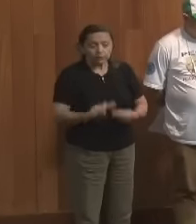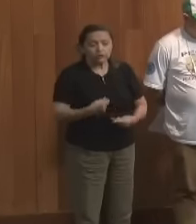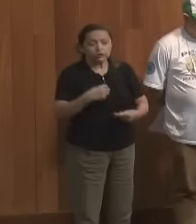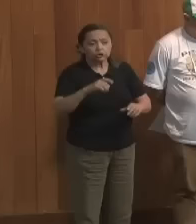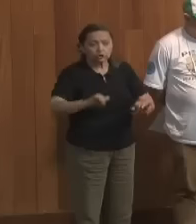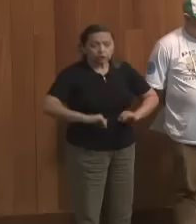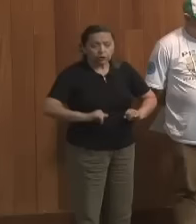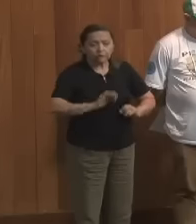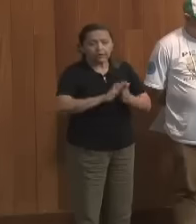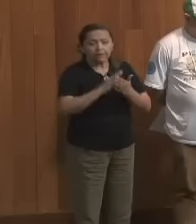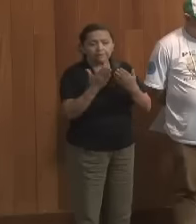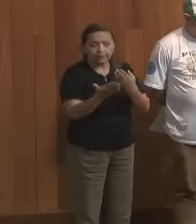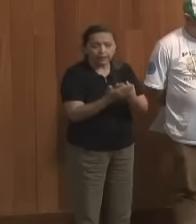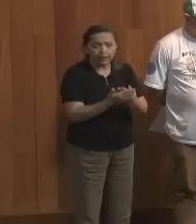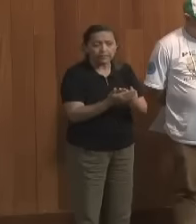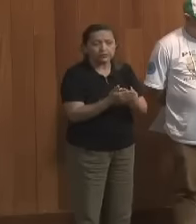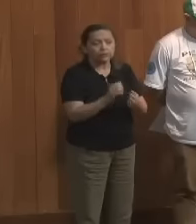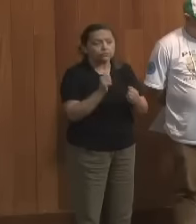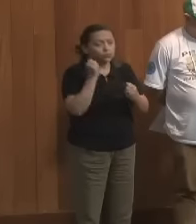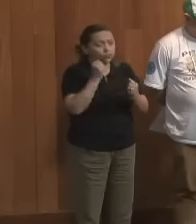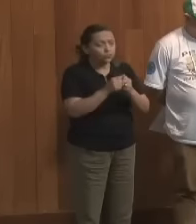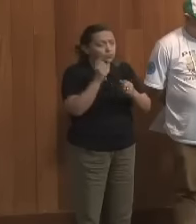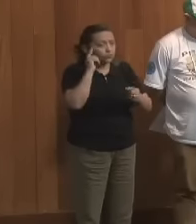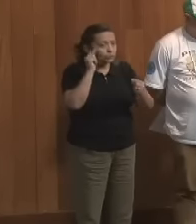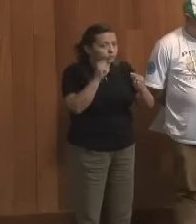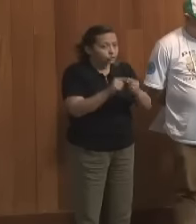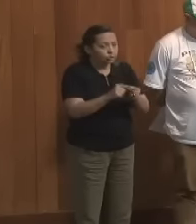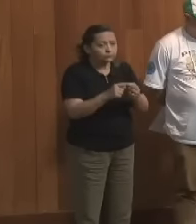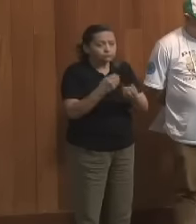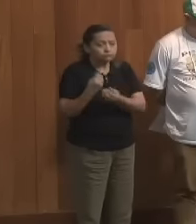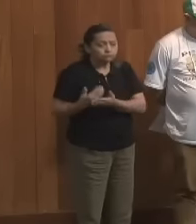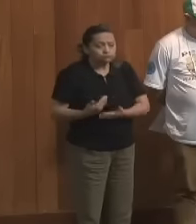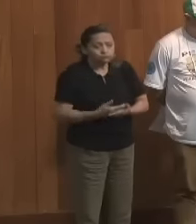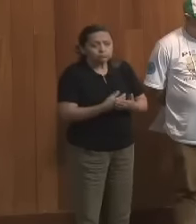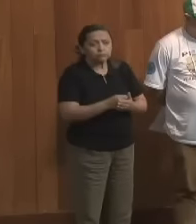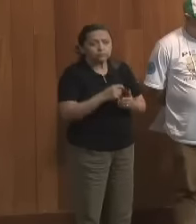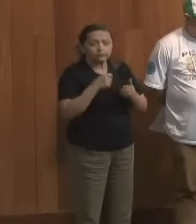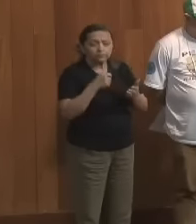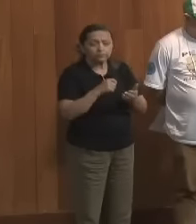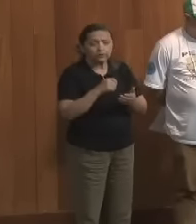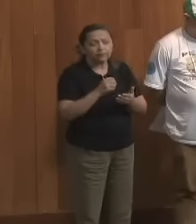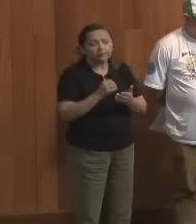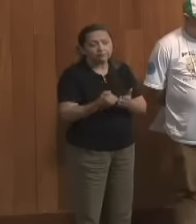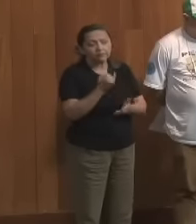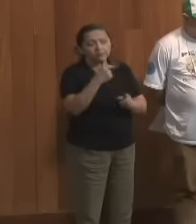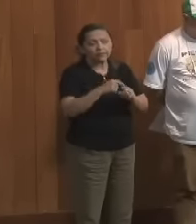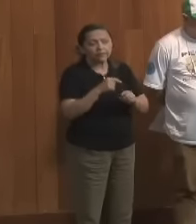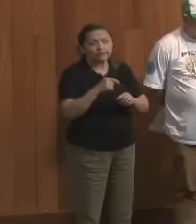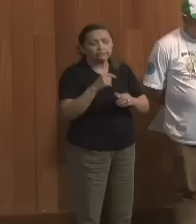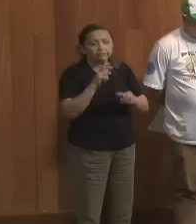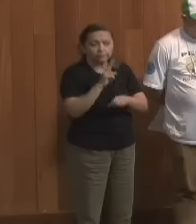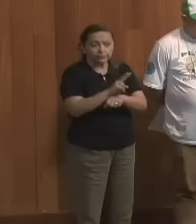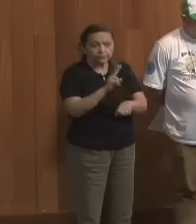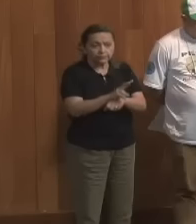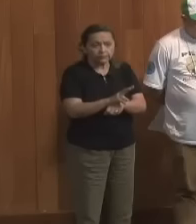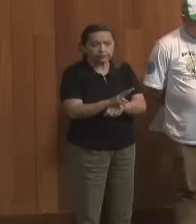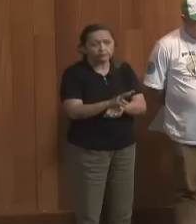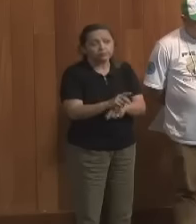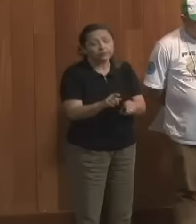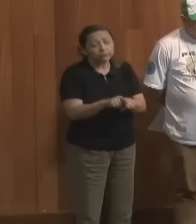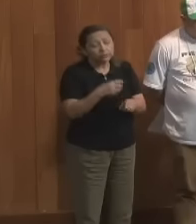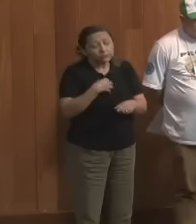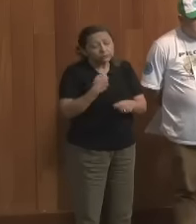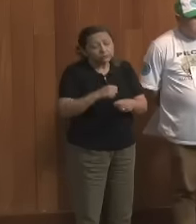ameaçados, visando a adoção de medidas eficazes para a proteção. E daqui eu acho que merece uma